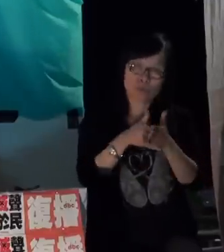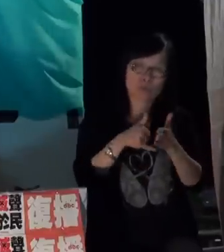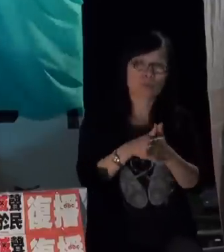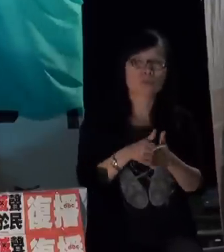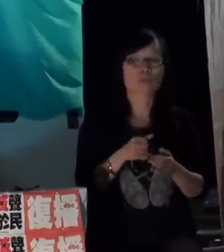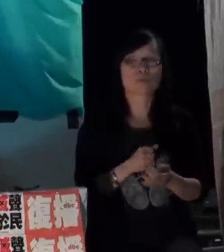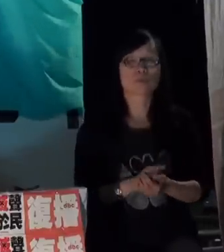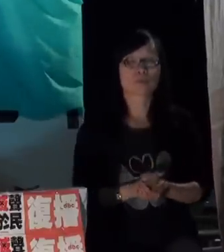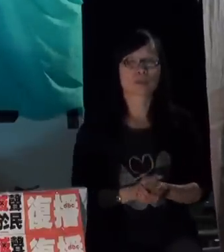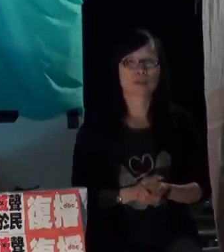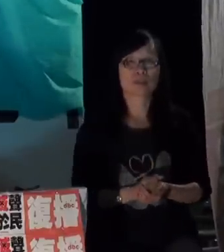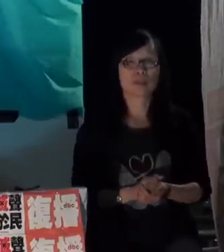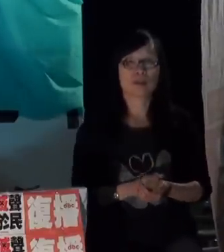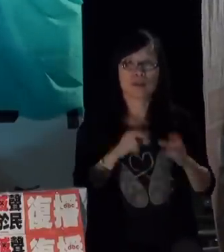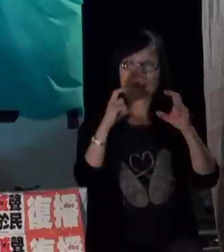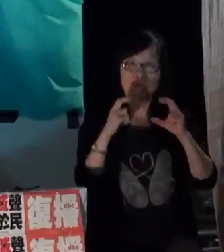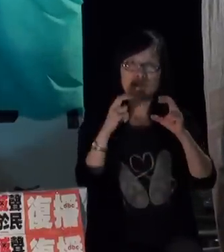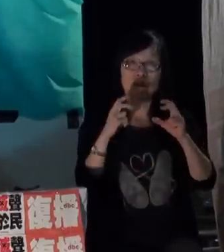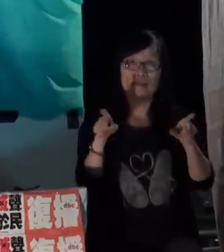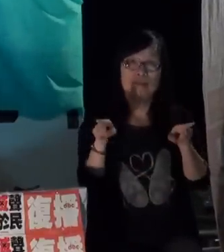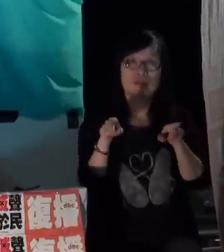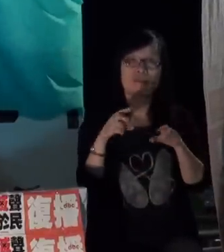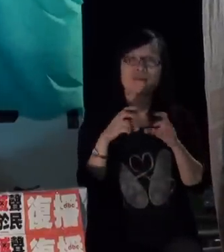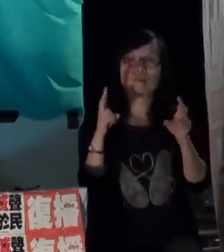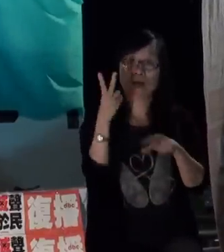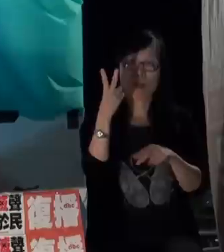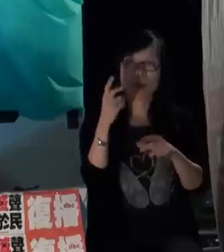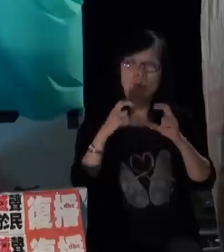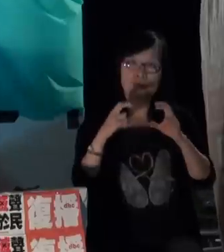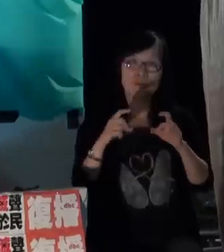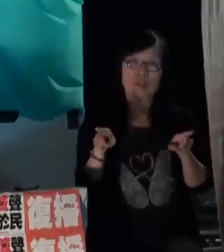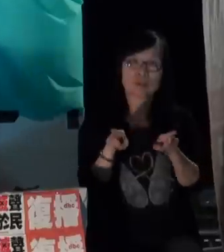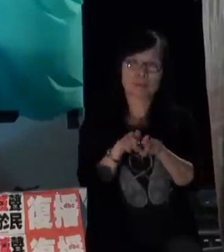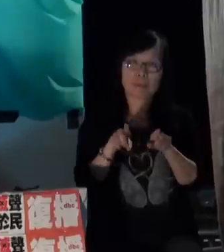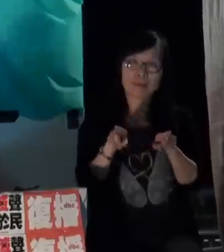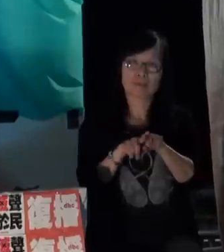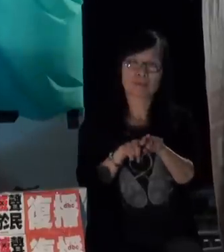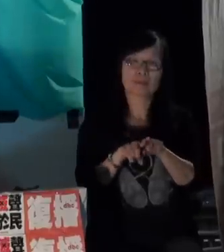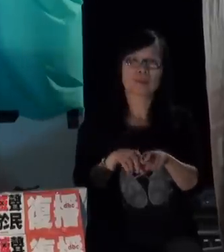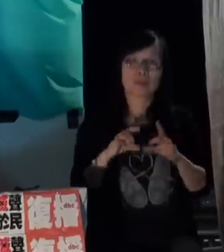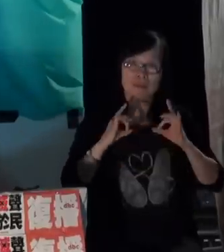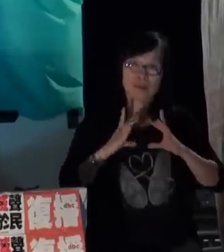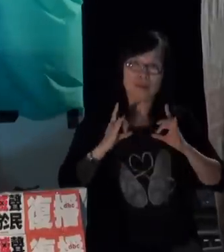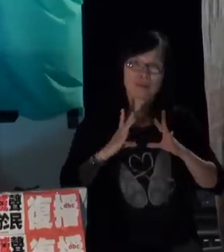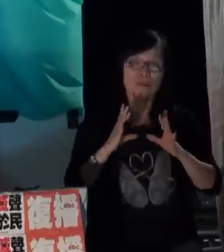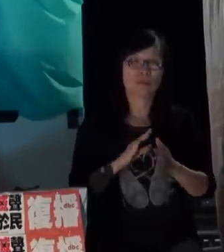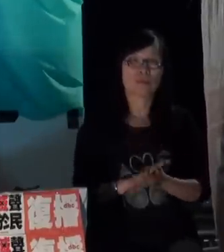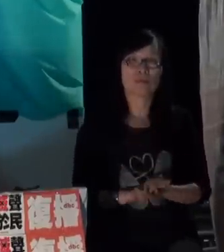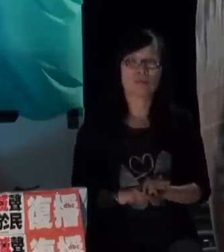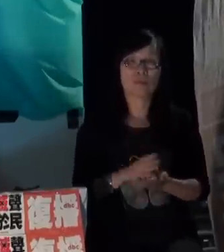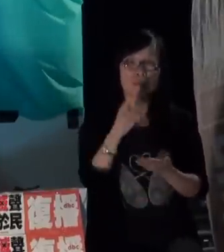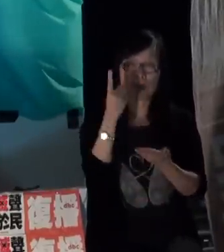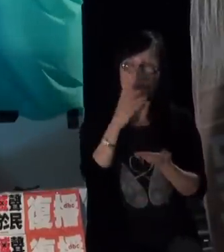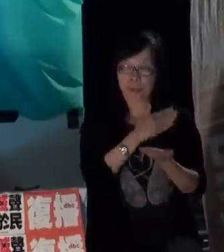個 地鐵合併， 兩鐵合併，地鐵私有化，是不是？一筆過撥